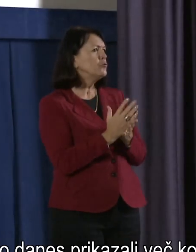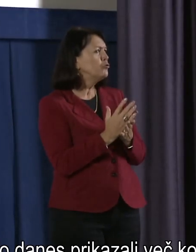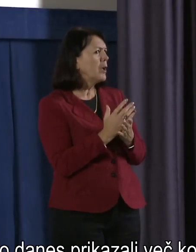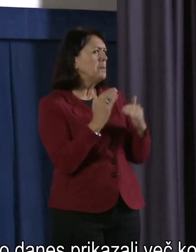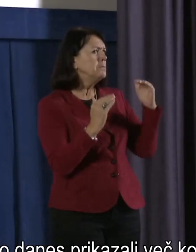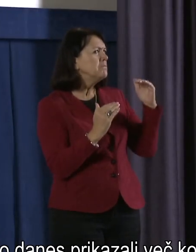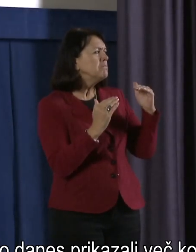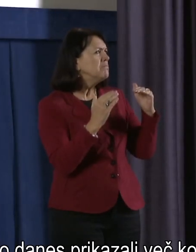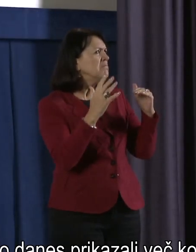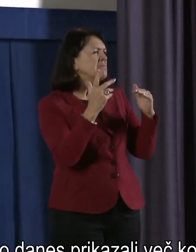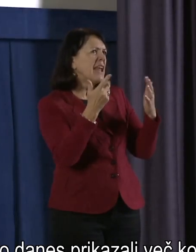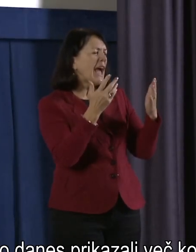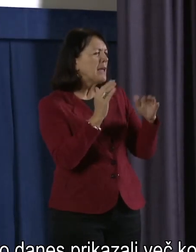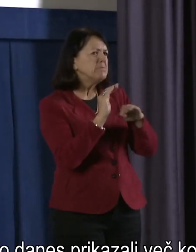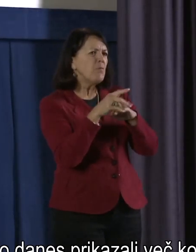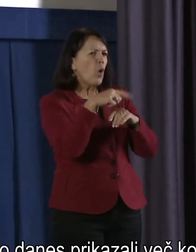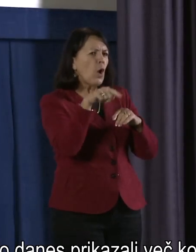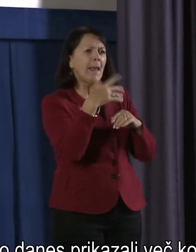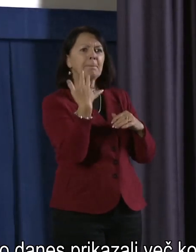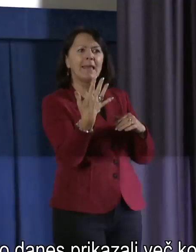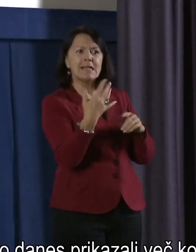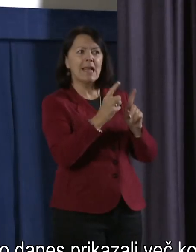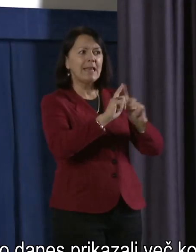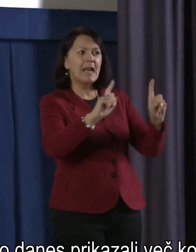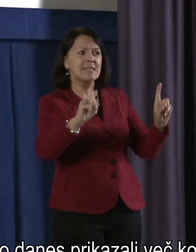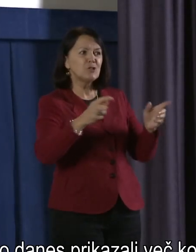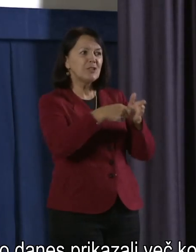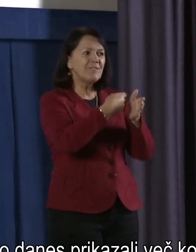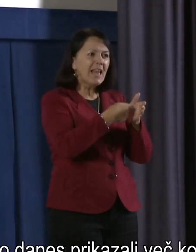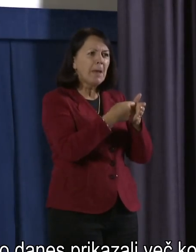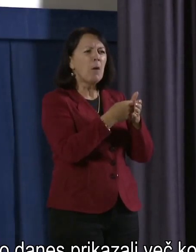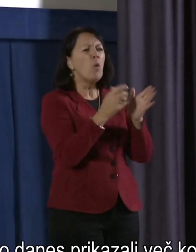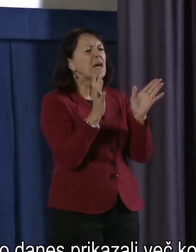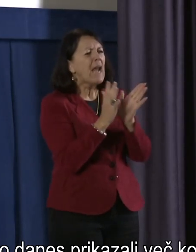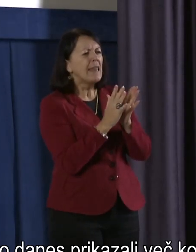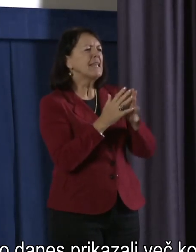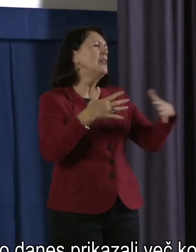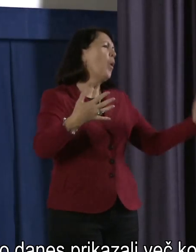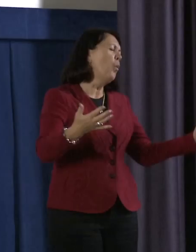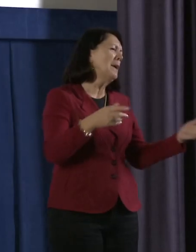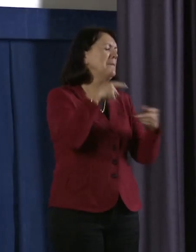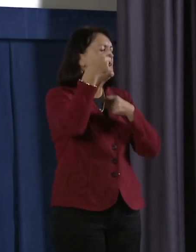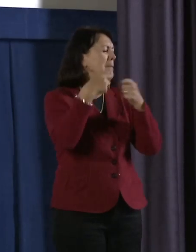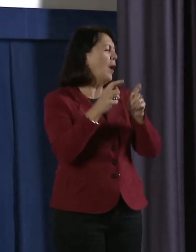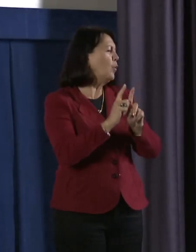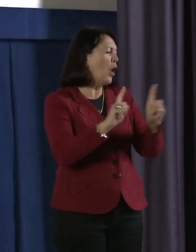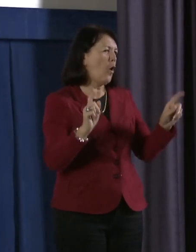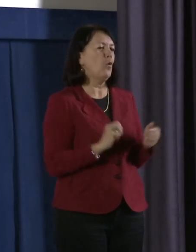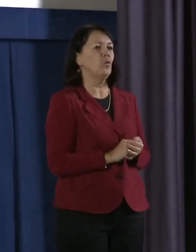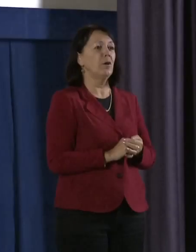do danes smo že prikazali okoli 50 različnih filmov, kratkih, dolgih, na